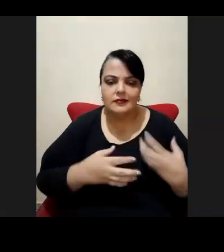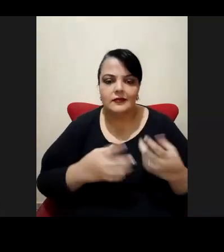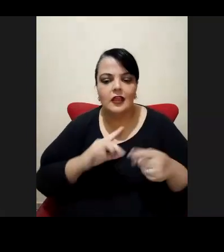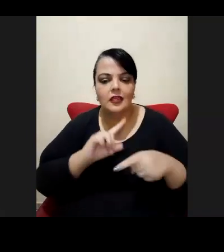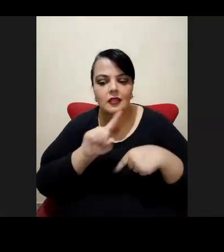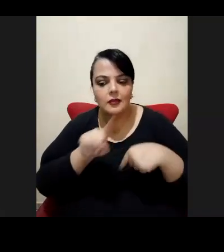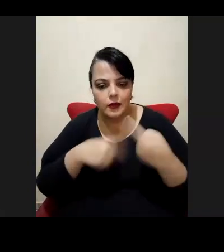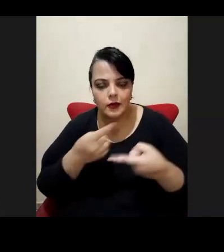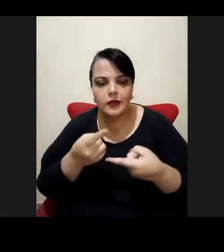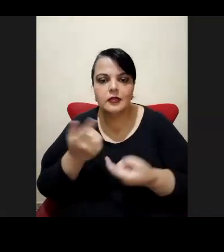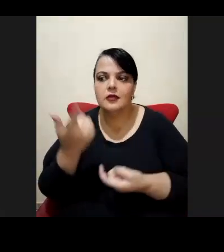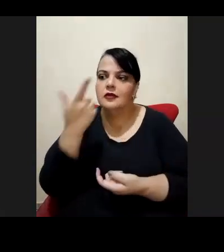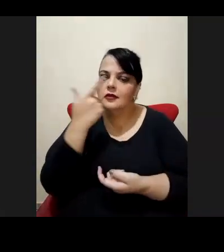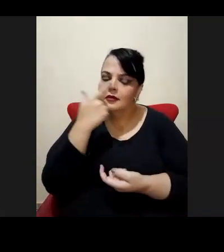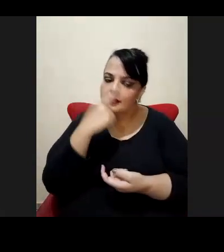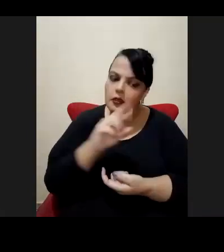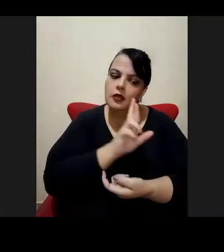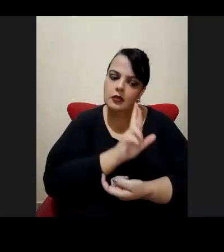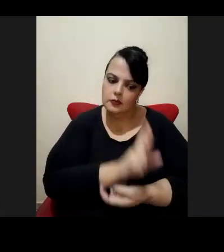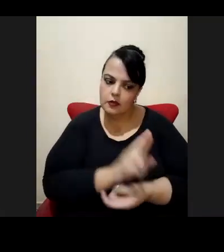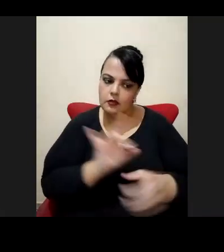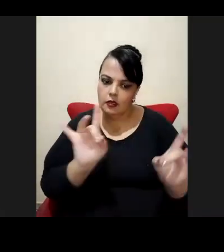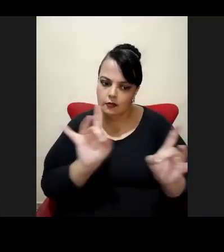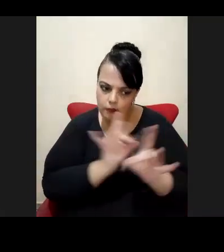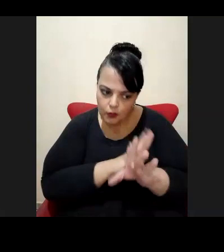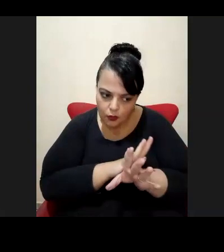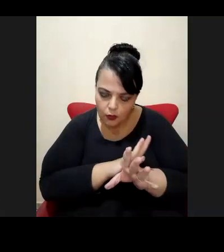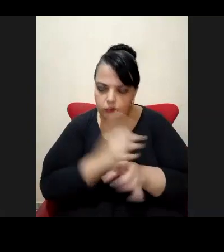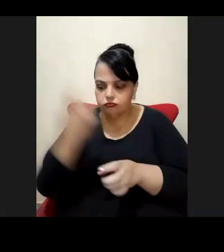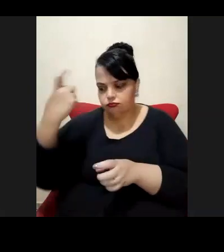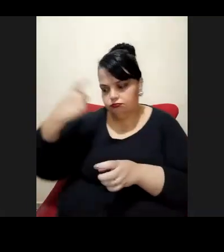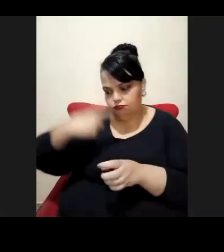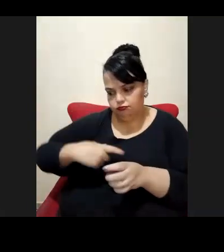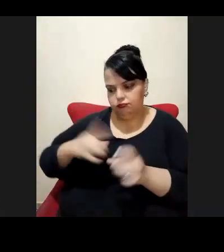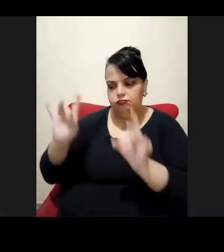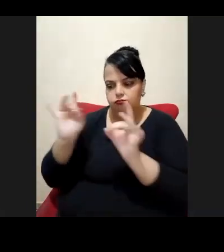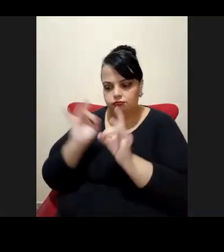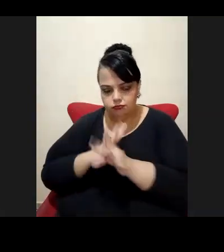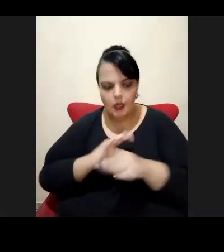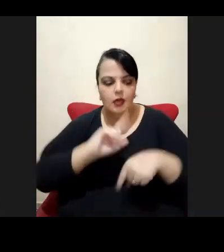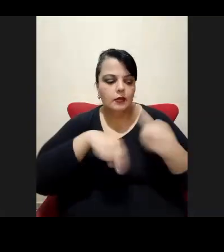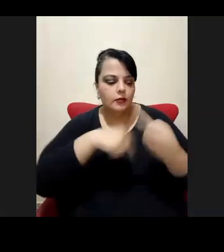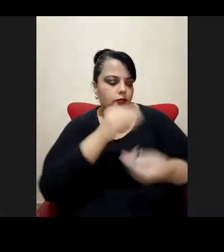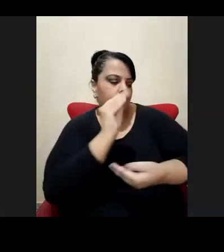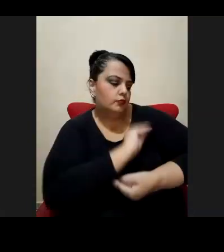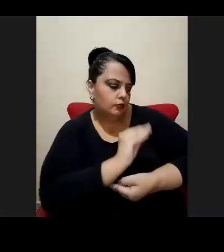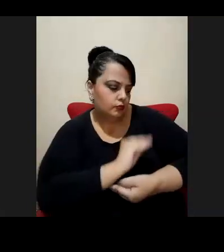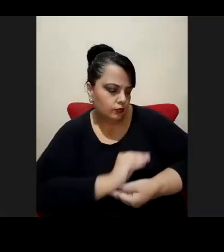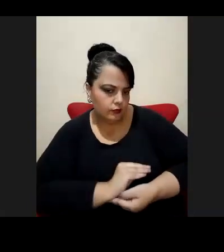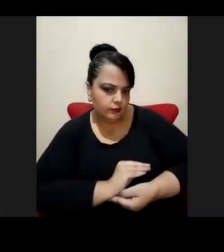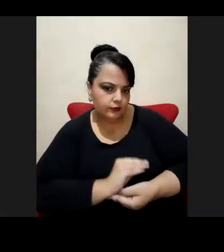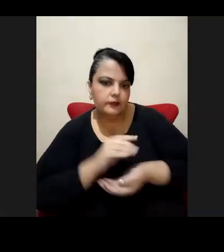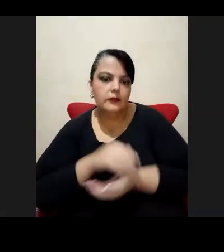eu possa atendê-lo quando eu já tive também atendido as minhas necessidades e demandas pessoais.